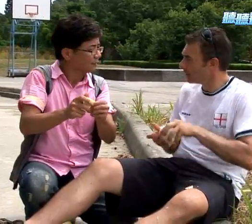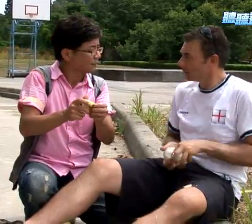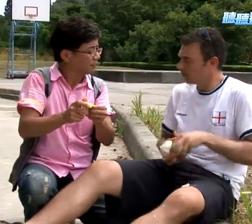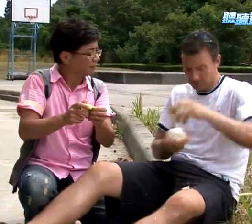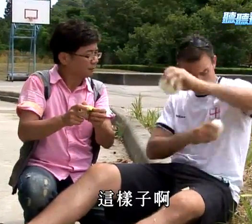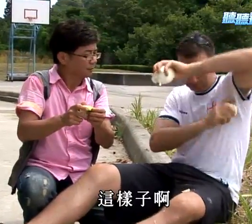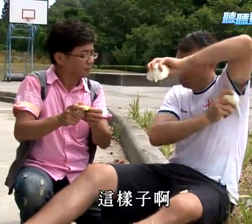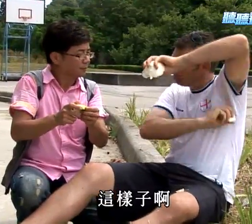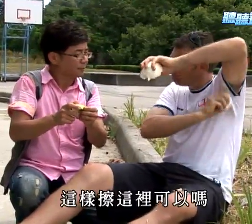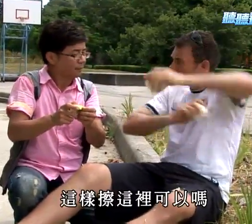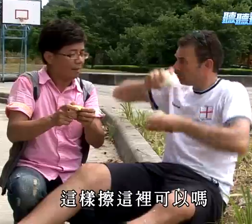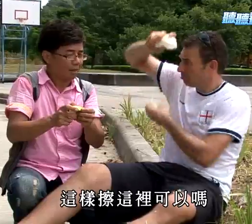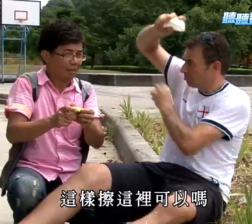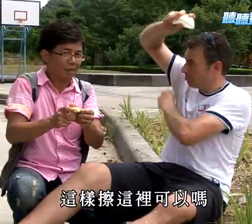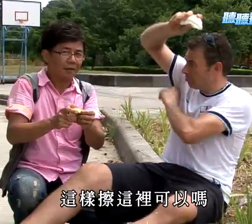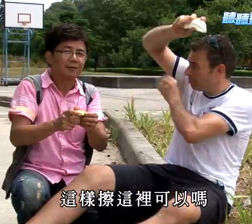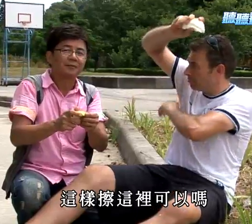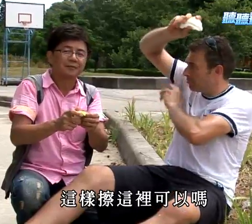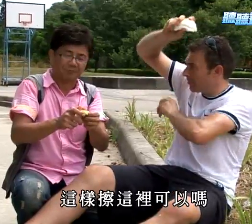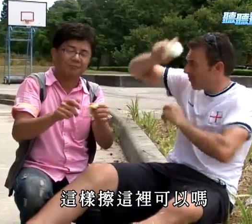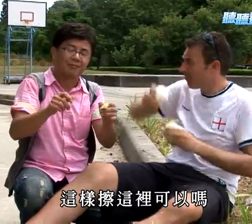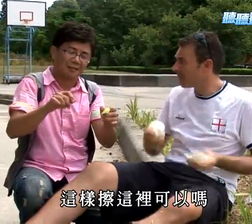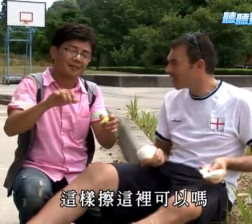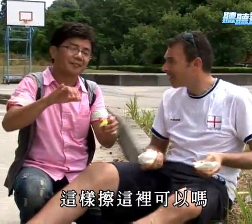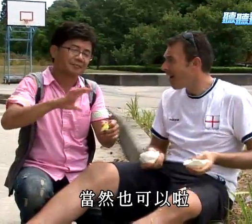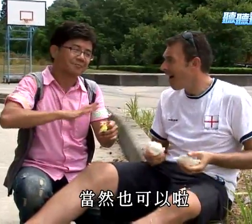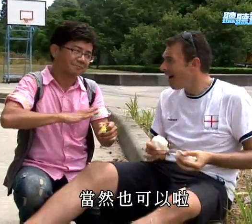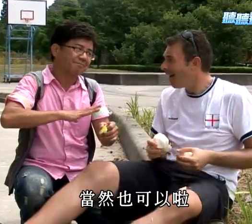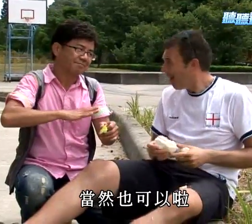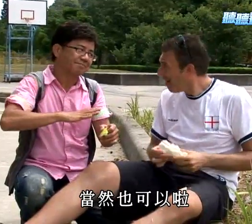这样子啊，这样擦这里可以吗？ 当然也可以啦。